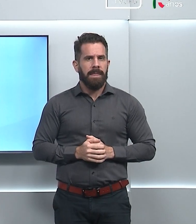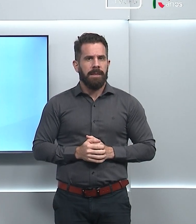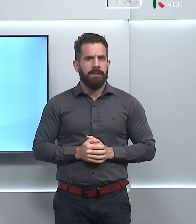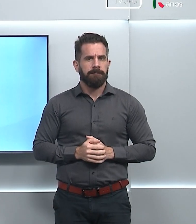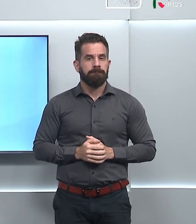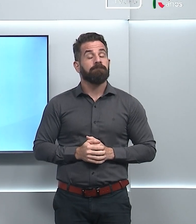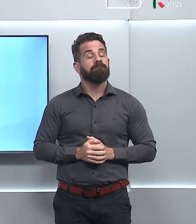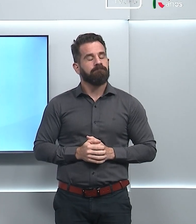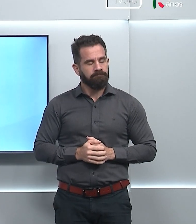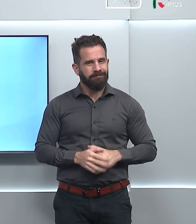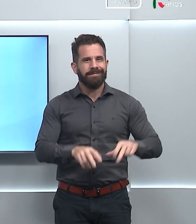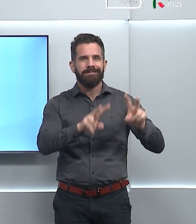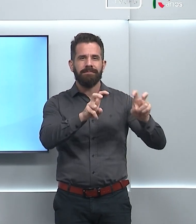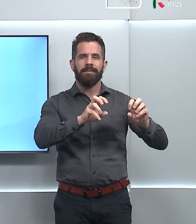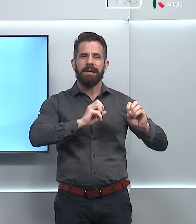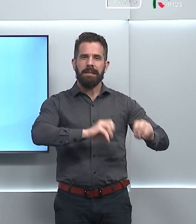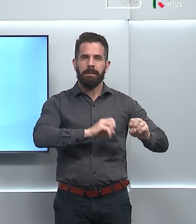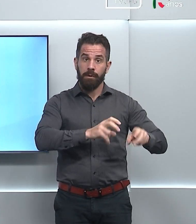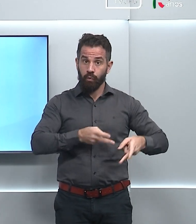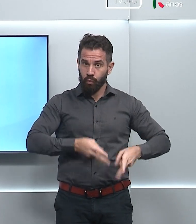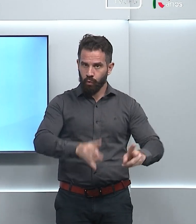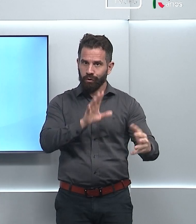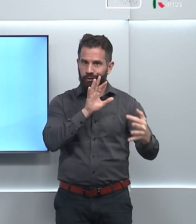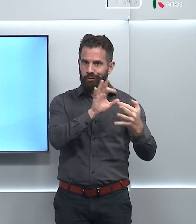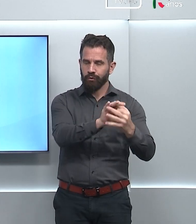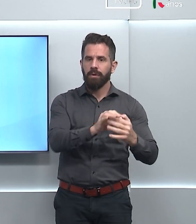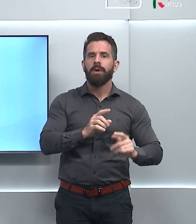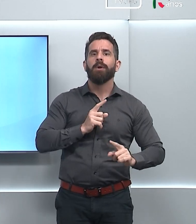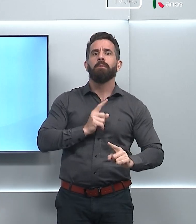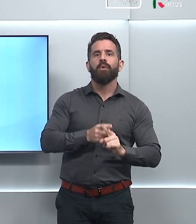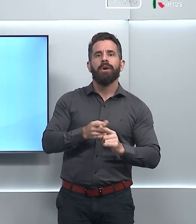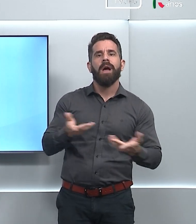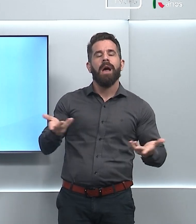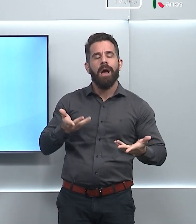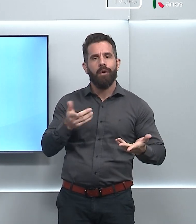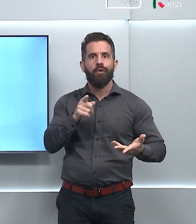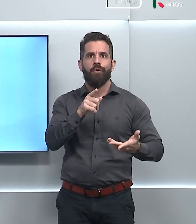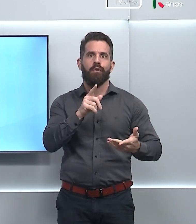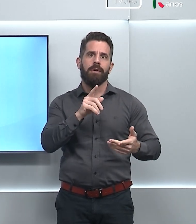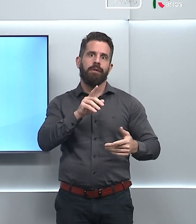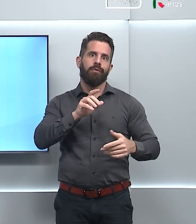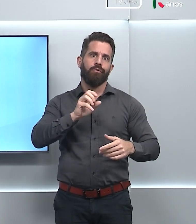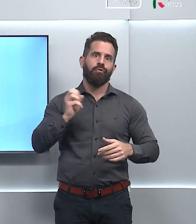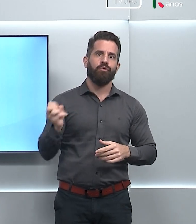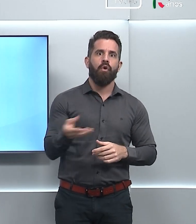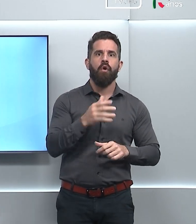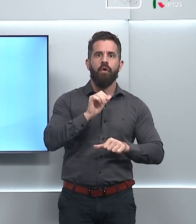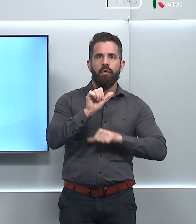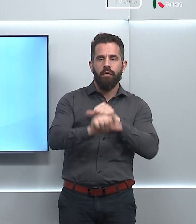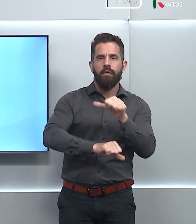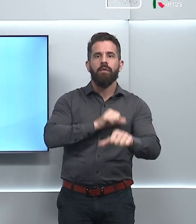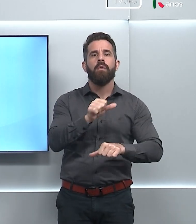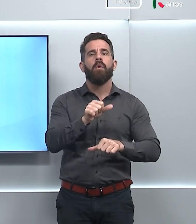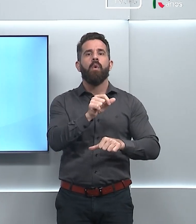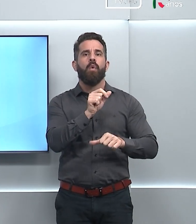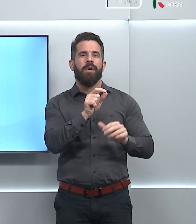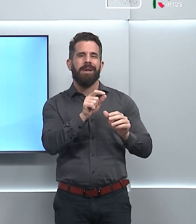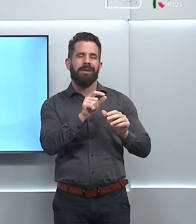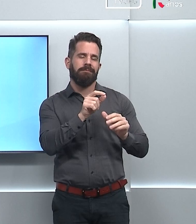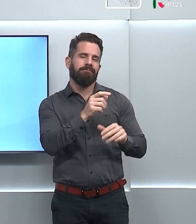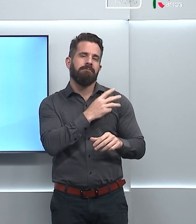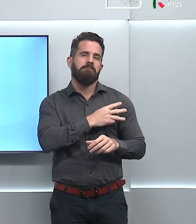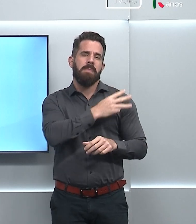E a educação ainda é o nosso assunto. Isso porque agora a gente vai falar sobre a nova Política Nacional de Ensino Médio, que deve